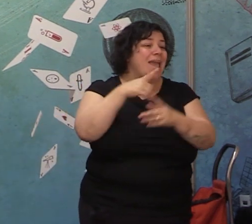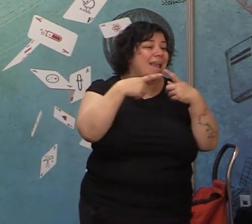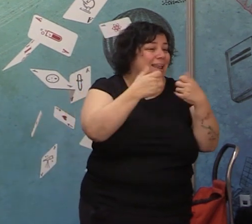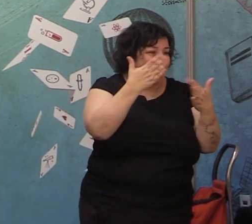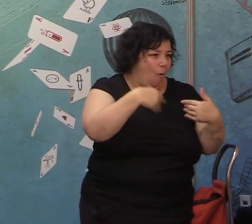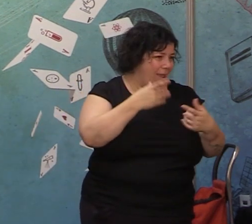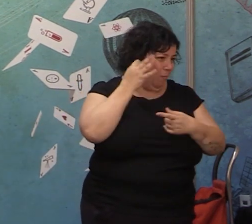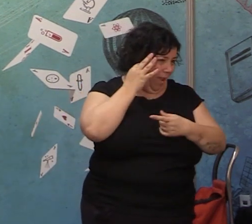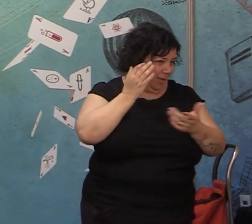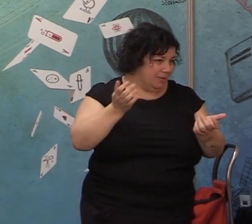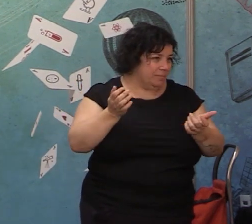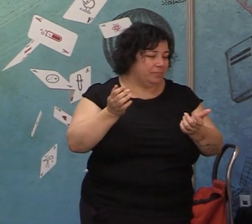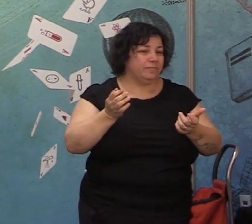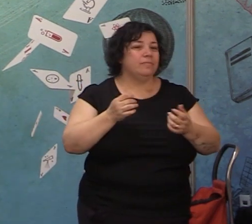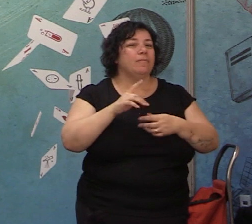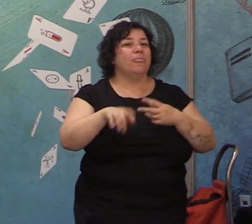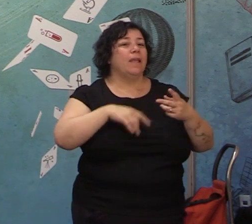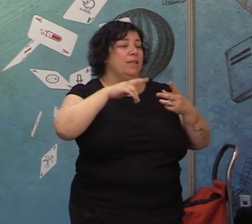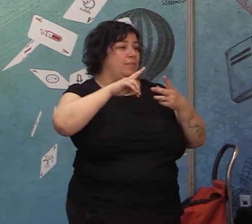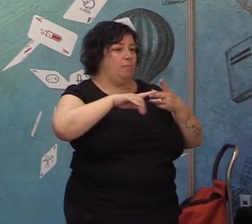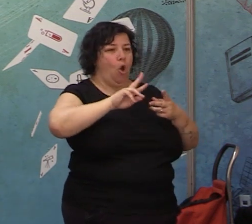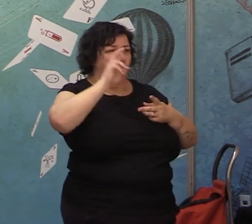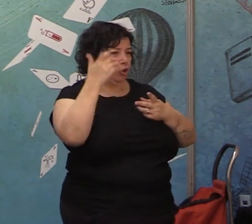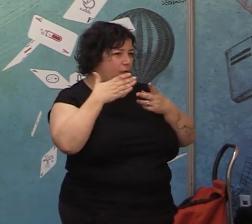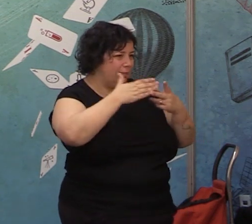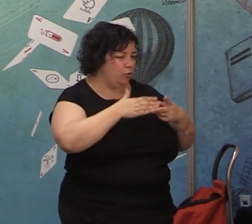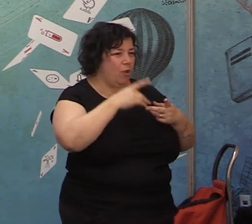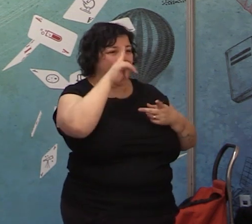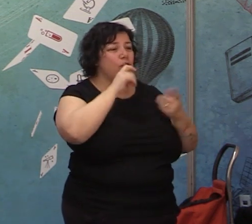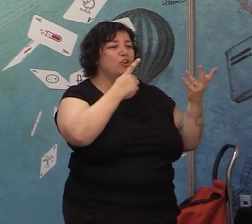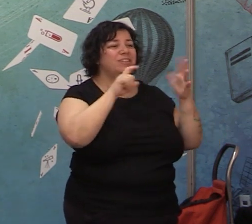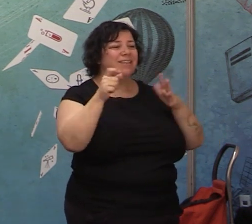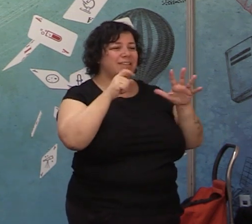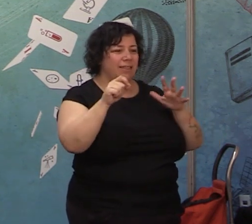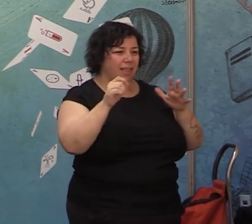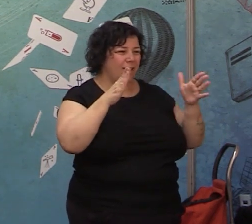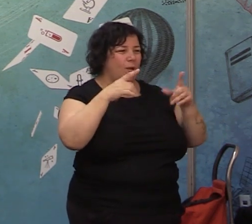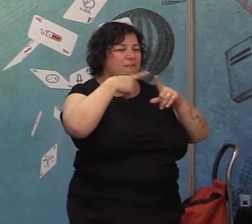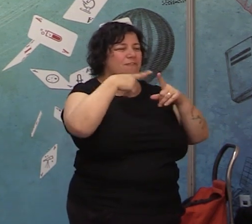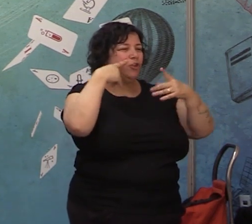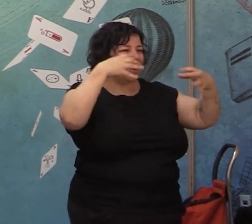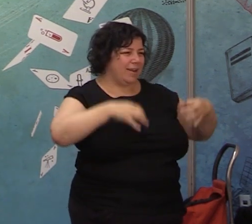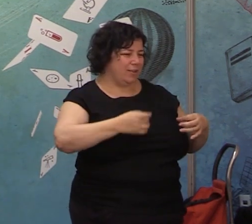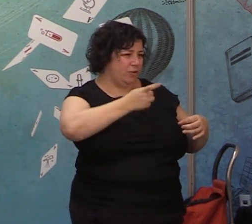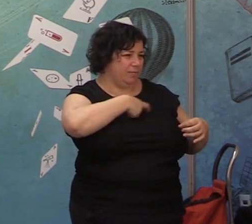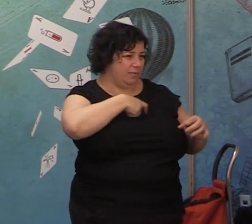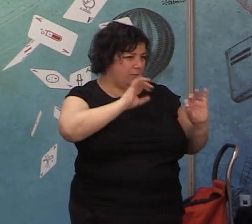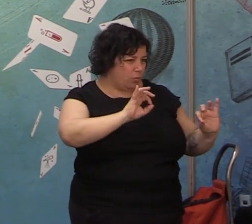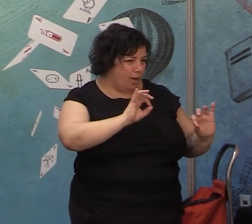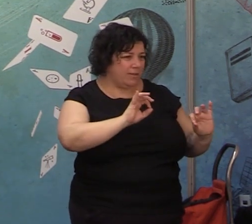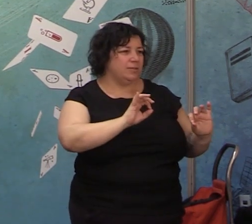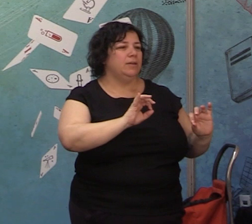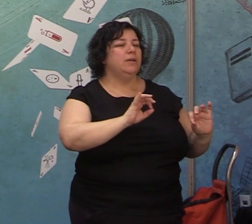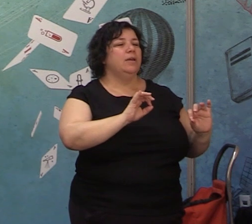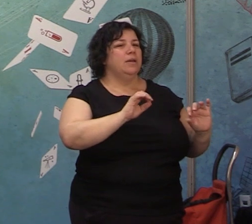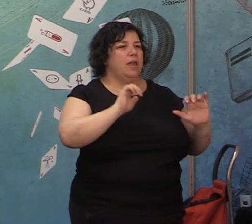claro. Luego, el estudio Framingham, un estudio en los años 60 que estudió los factores de riesgo cardiovascular. Es decir,